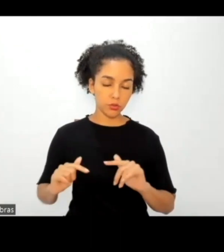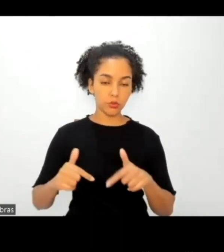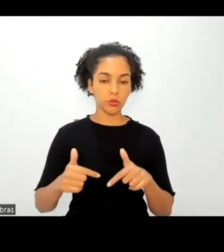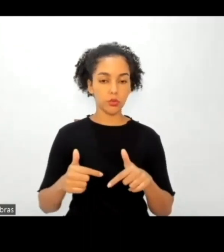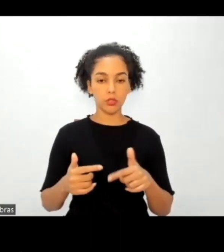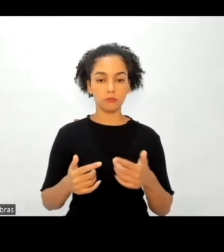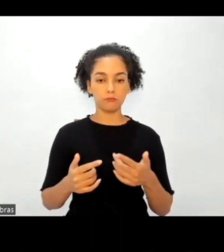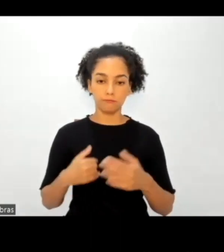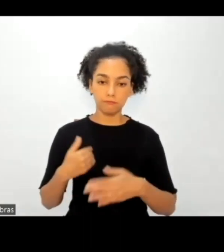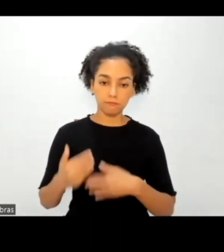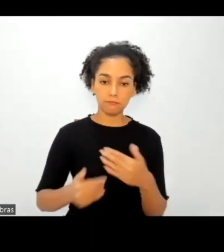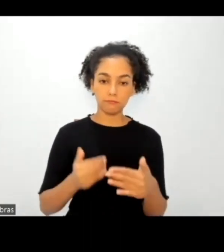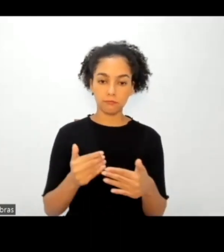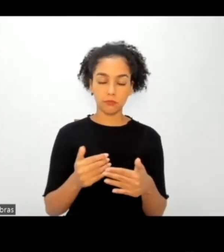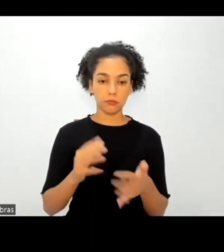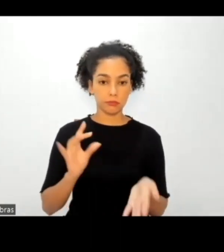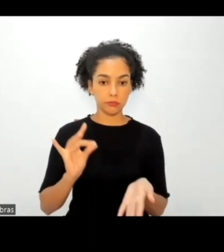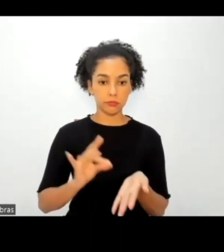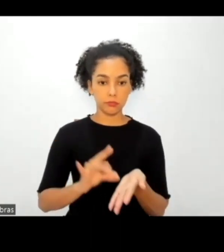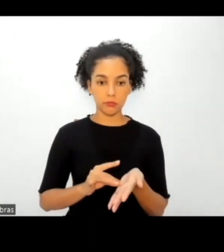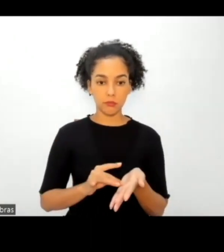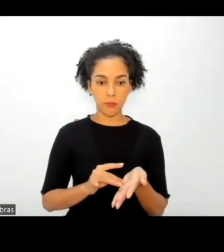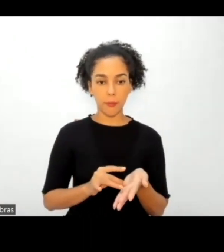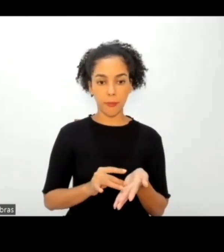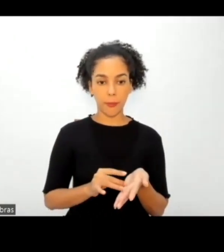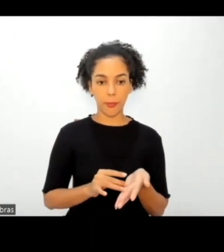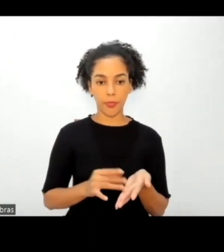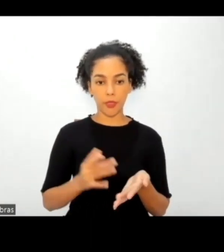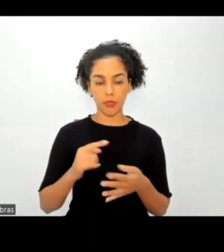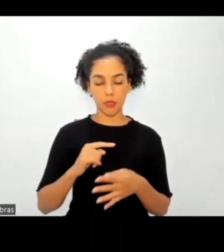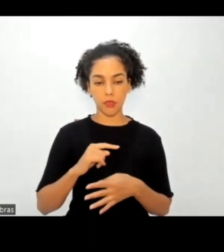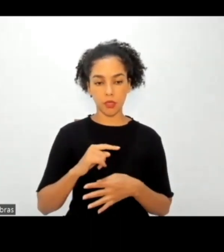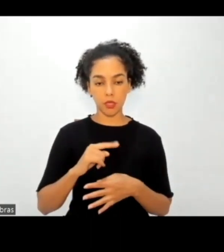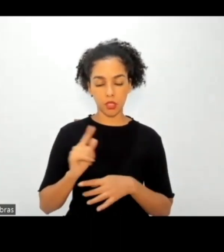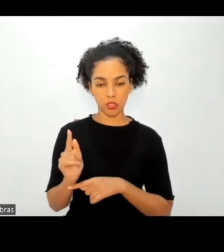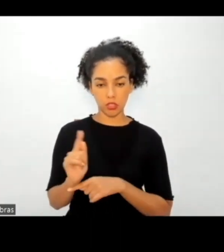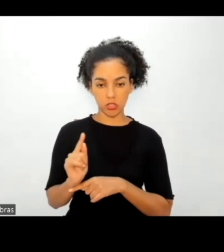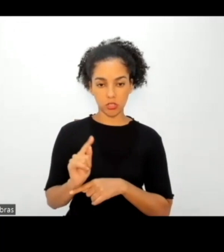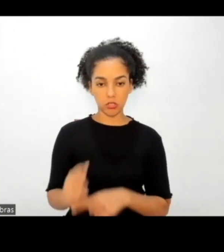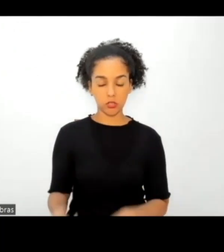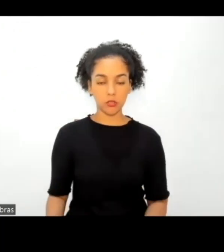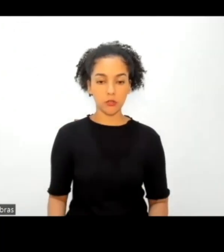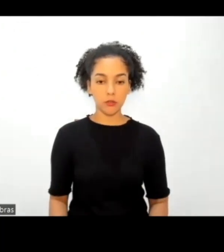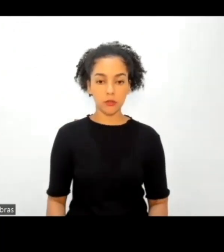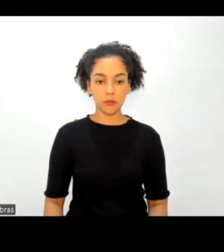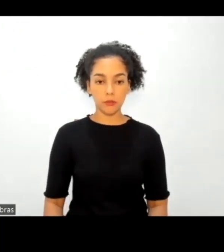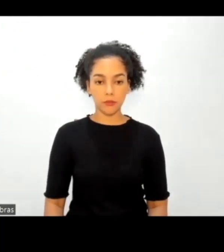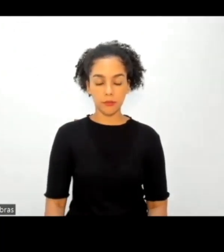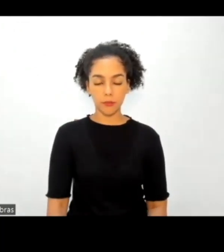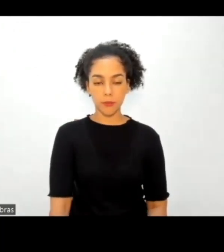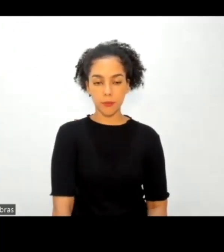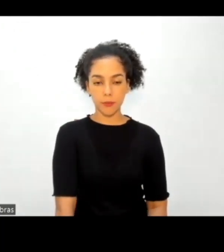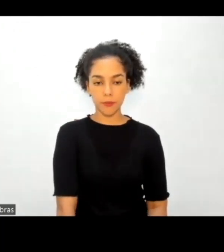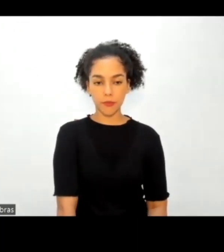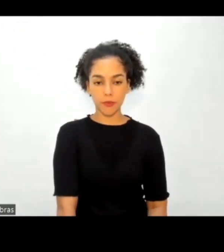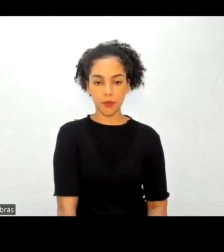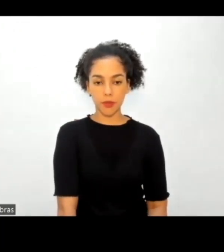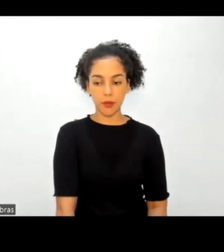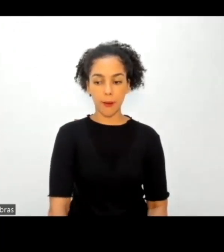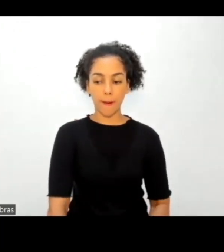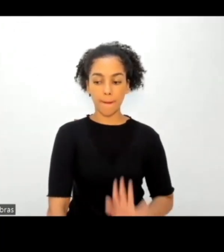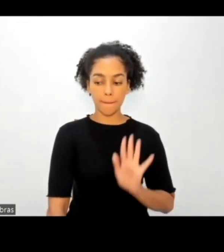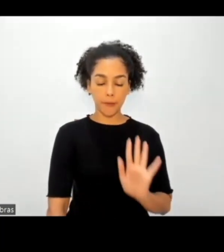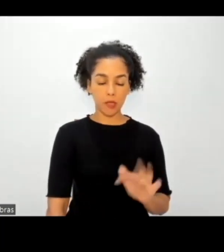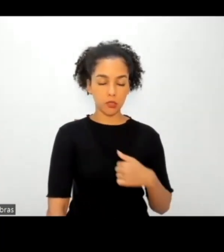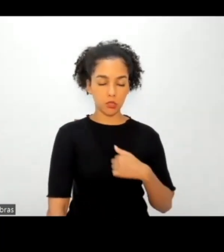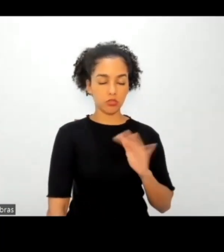de construções que nos cabem nesse triênio enquanto gestão. Mas, na linha do que eu estava dizendo, né,